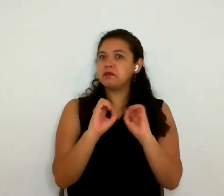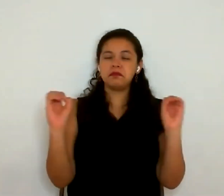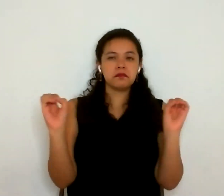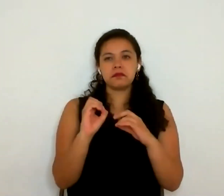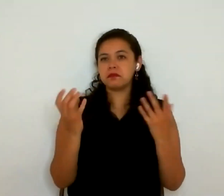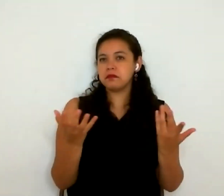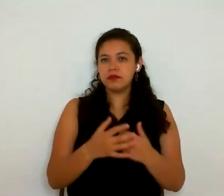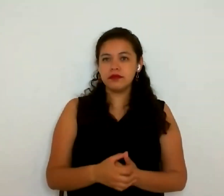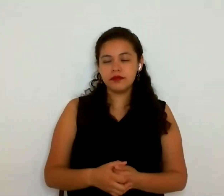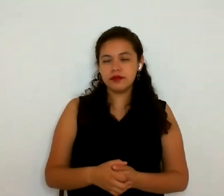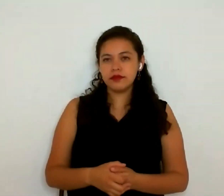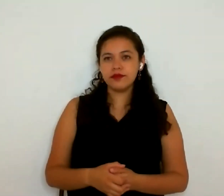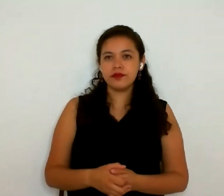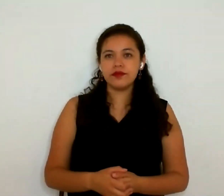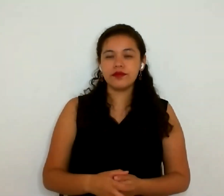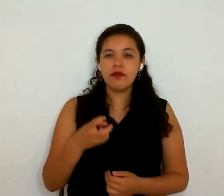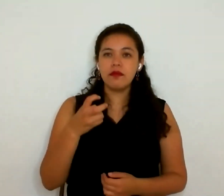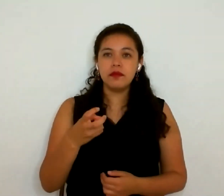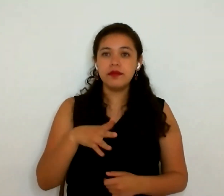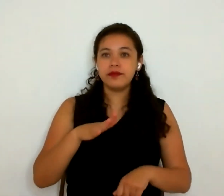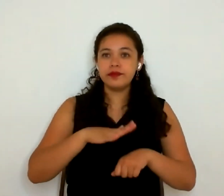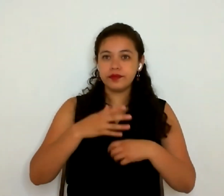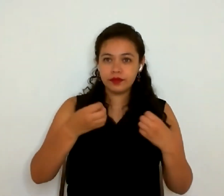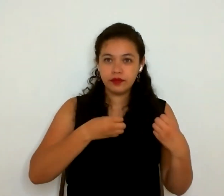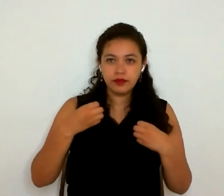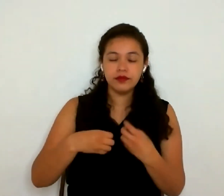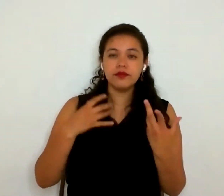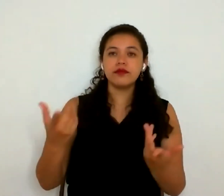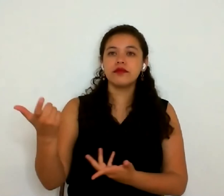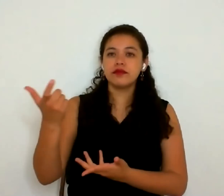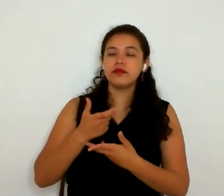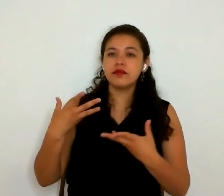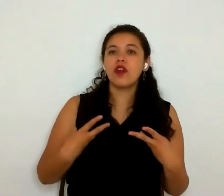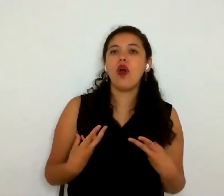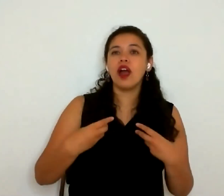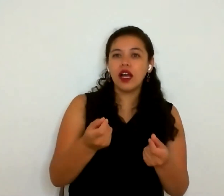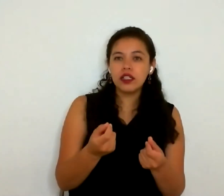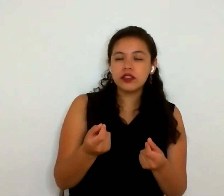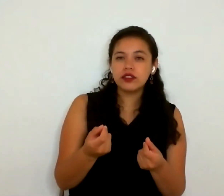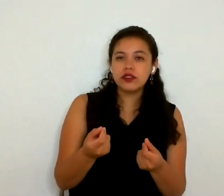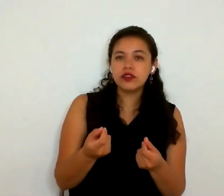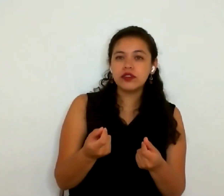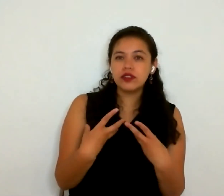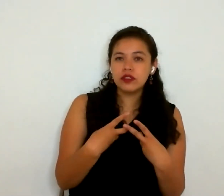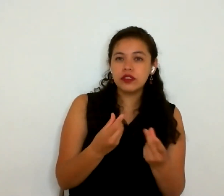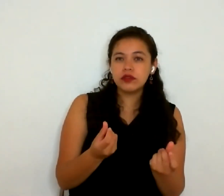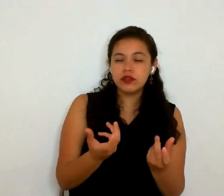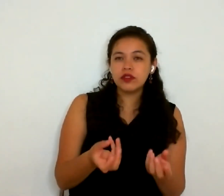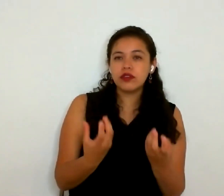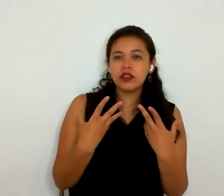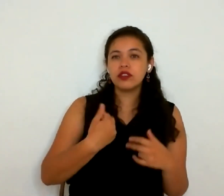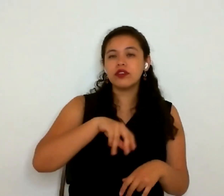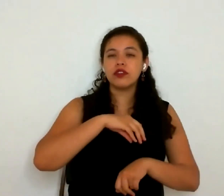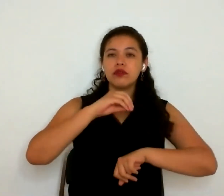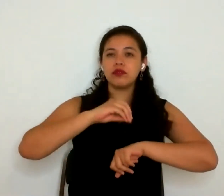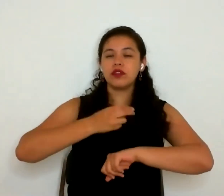como un poco desde tal vez la ocupación el ingreso los egresos los egresos nosotros los incluimos y aunque no